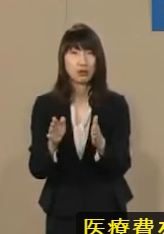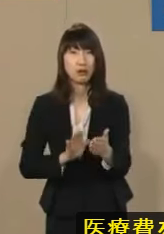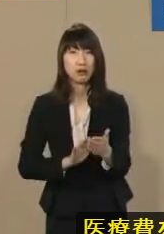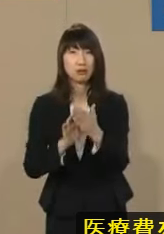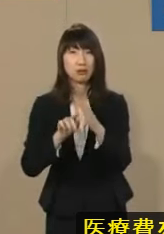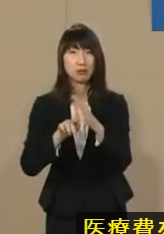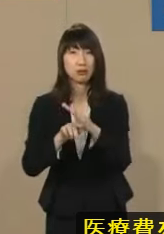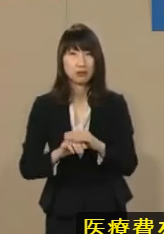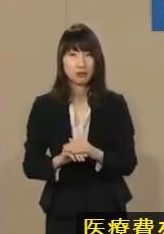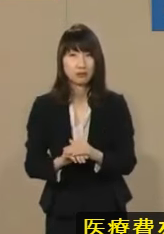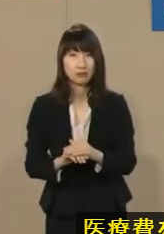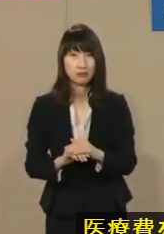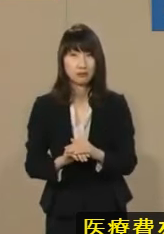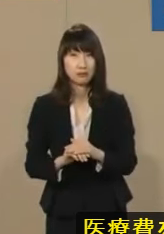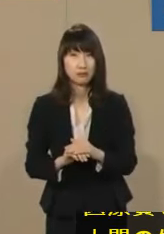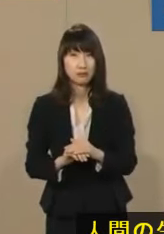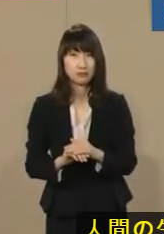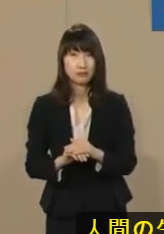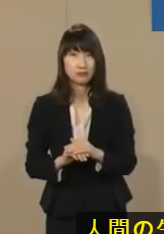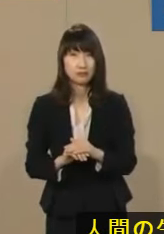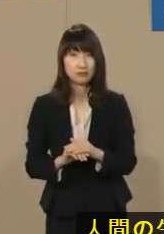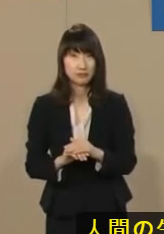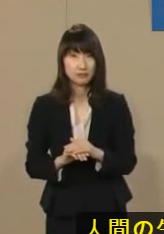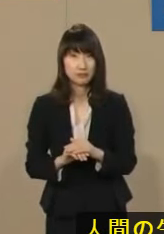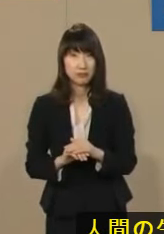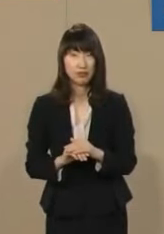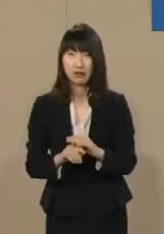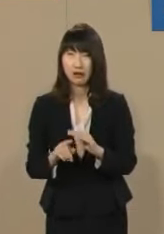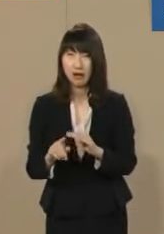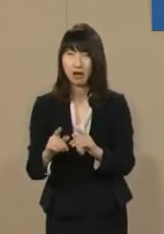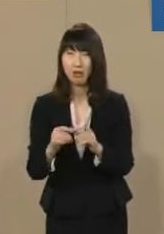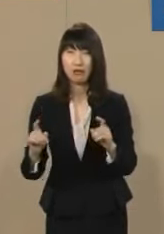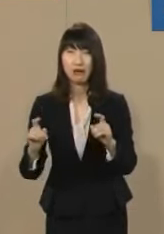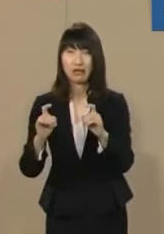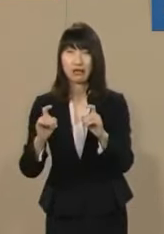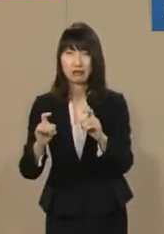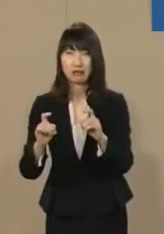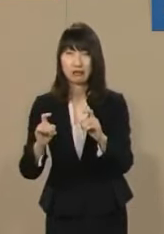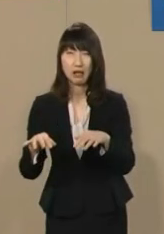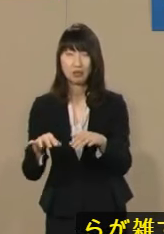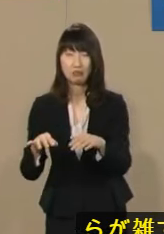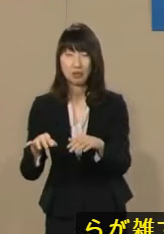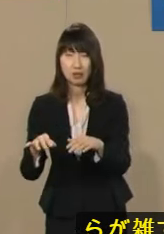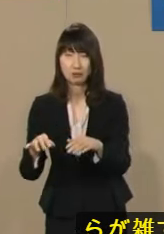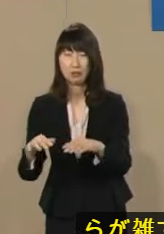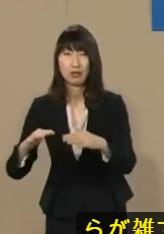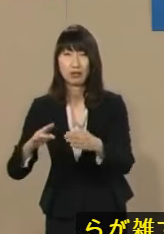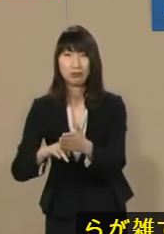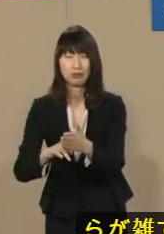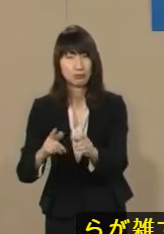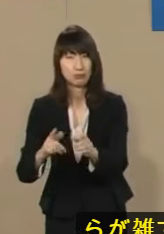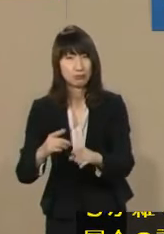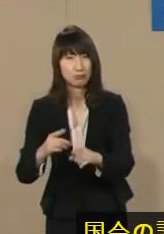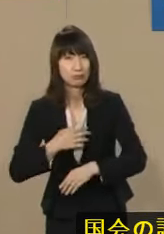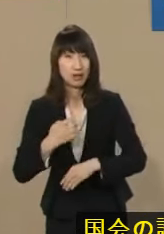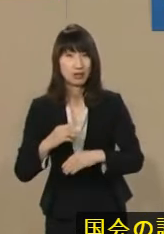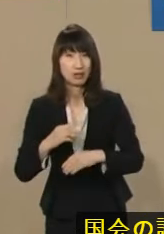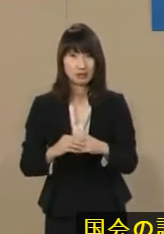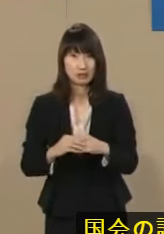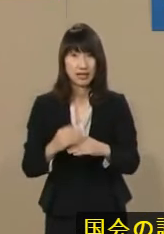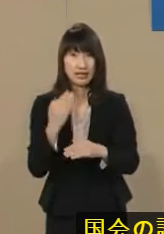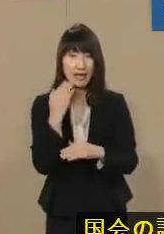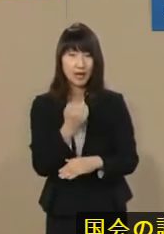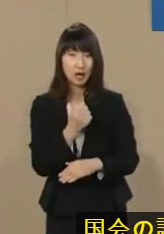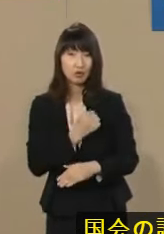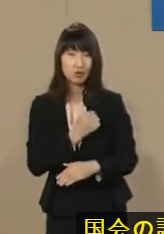そこまで迫ってきる。これらが雑で拙速な国会の議論で決まっていくのではないかと危惧してます。誰かの命